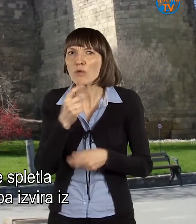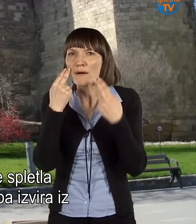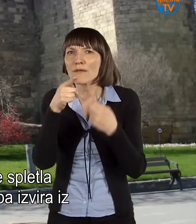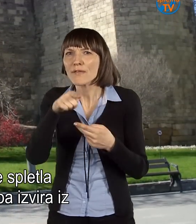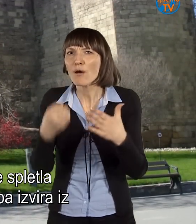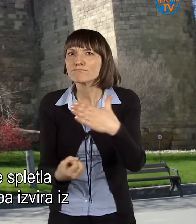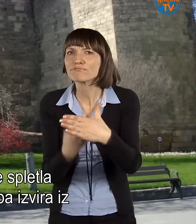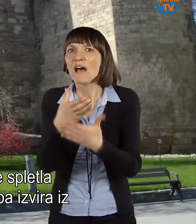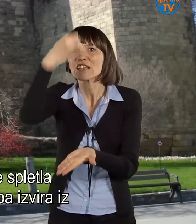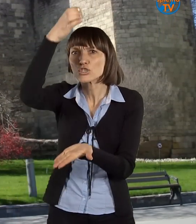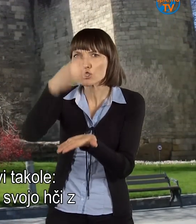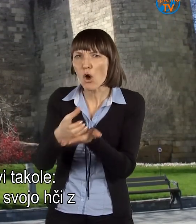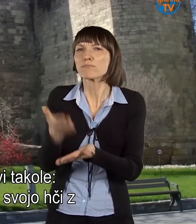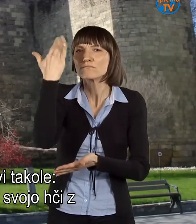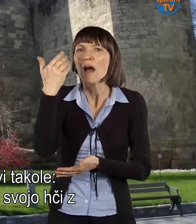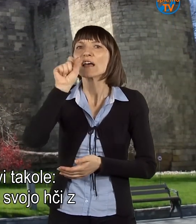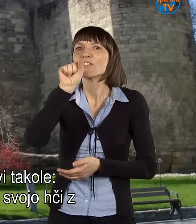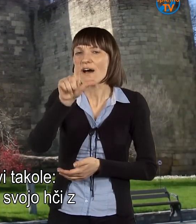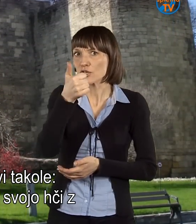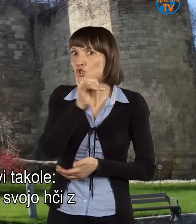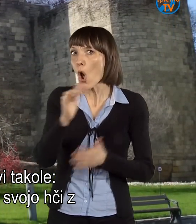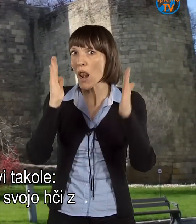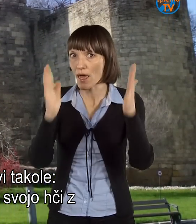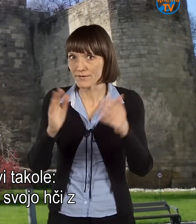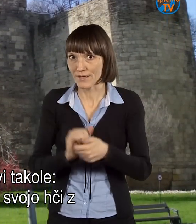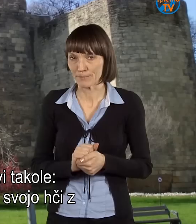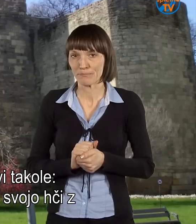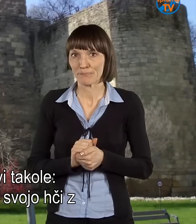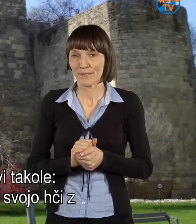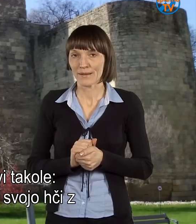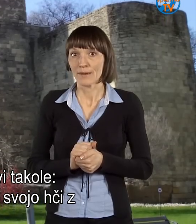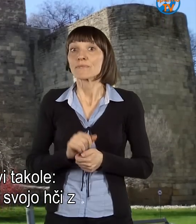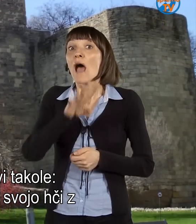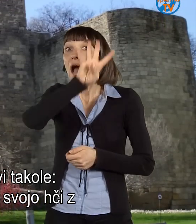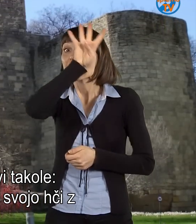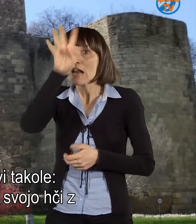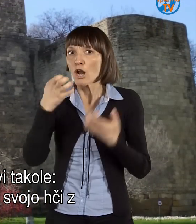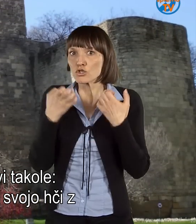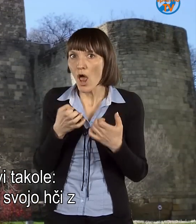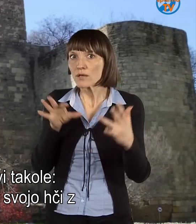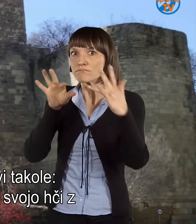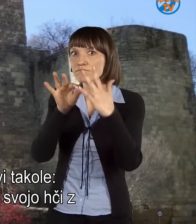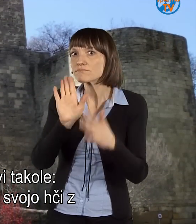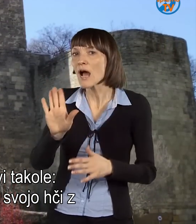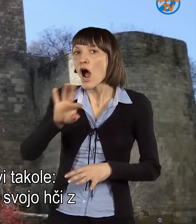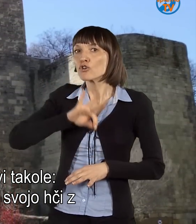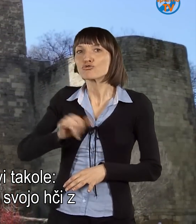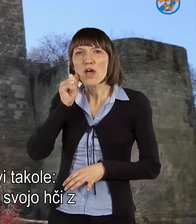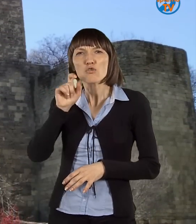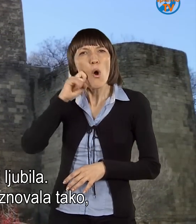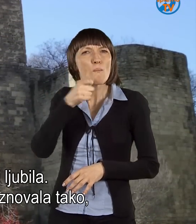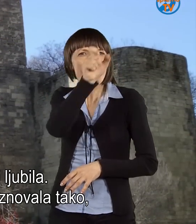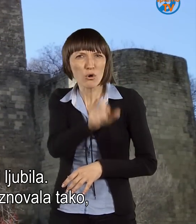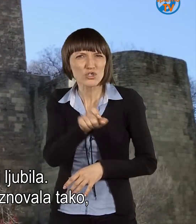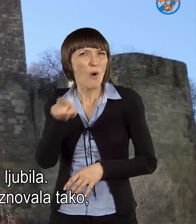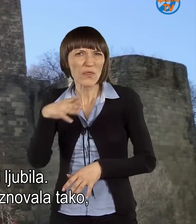nastanka stolpa, izvira iz 12. stoletja in pravi takole. Kralj je želel omožiti svojo hči z